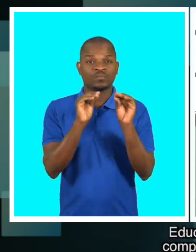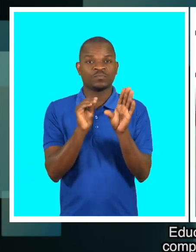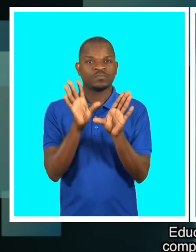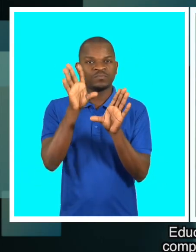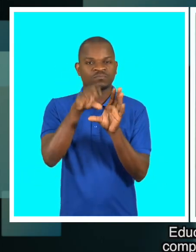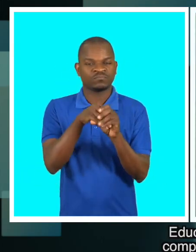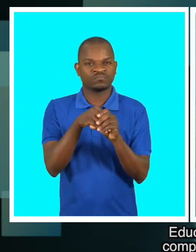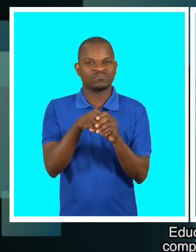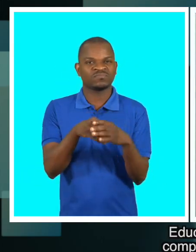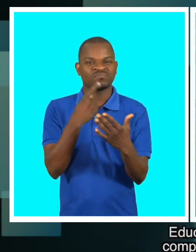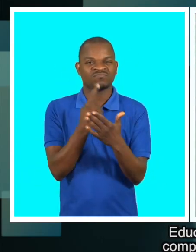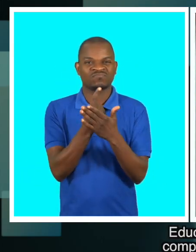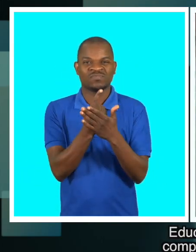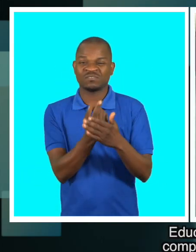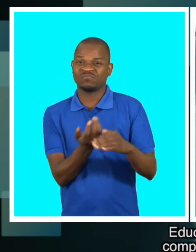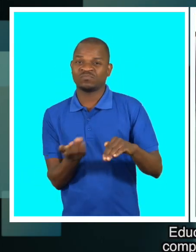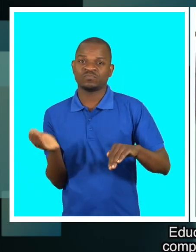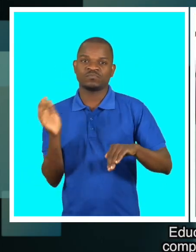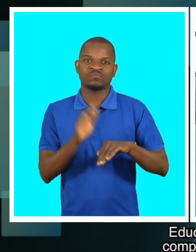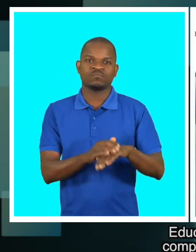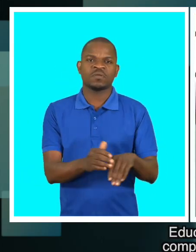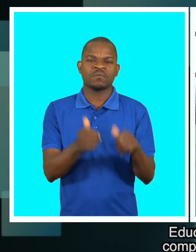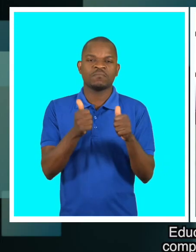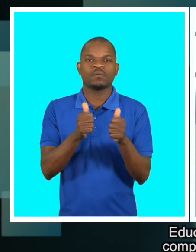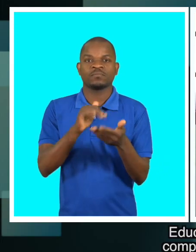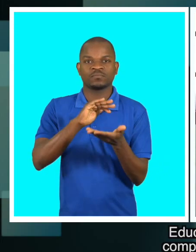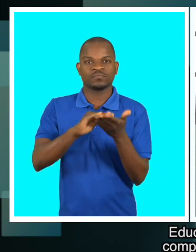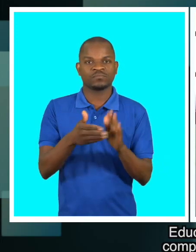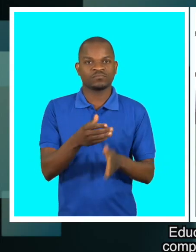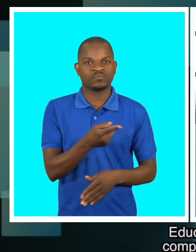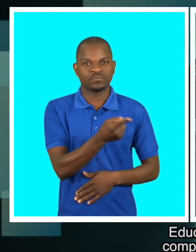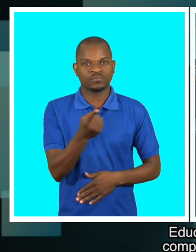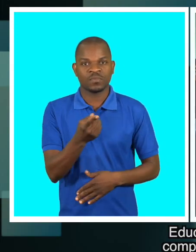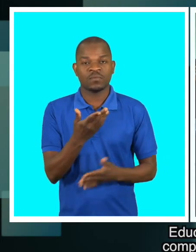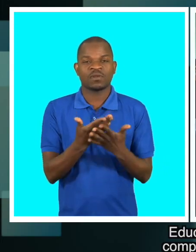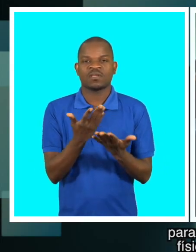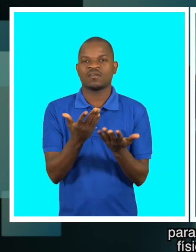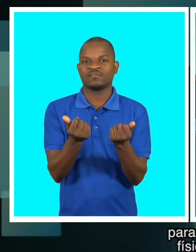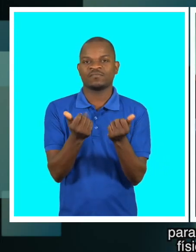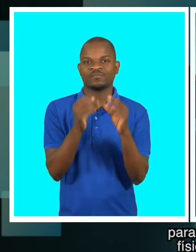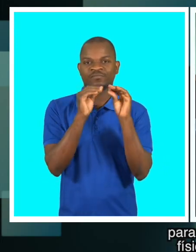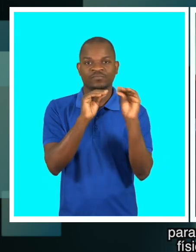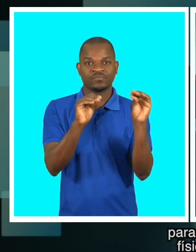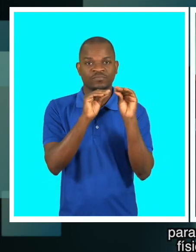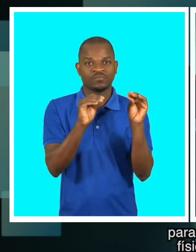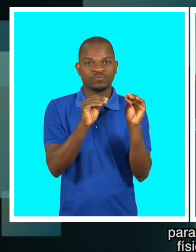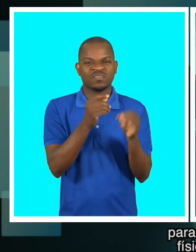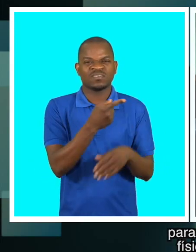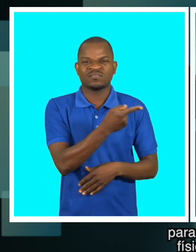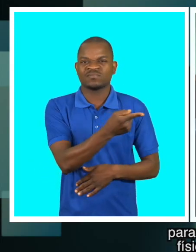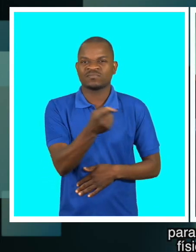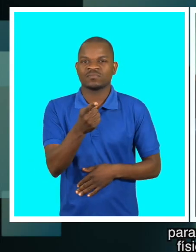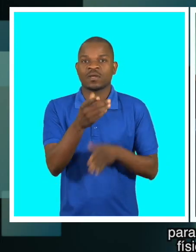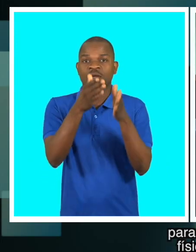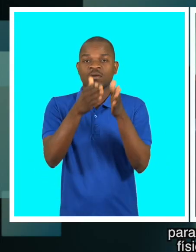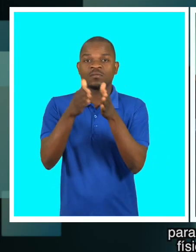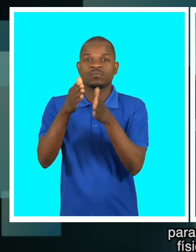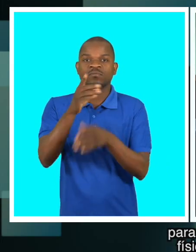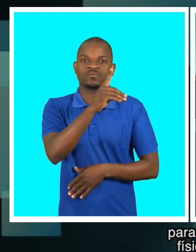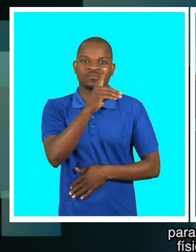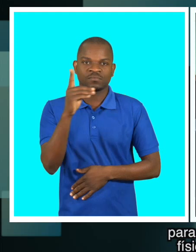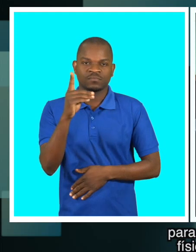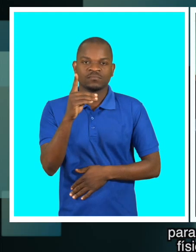A educação inclusiva exige habilidades e competências adicionais dos professores para lidar com diferentes habilidades físicas